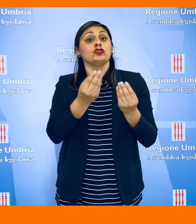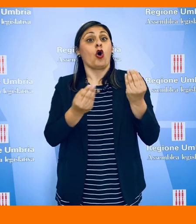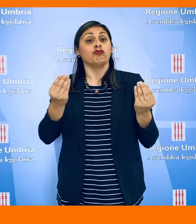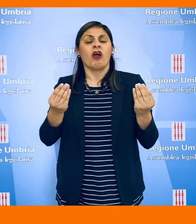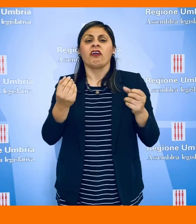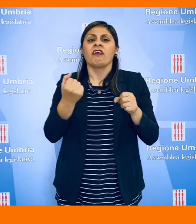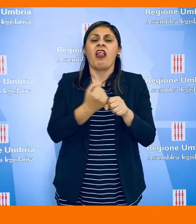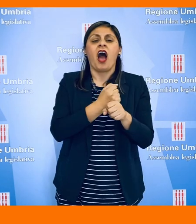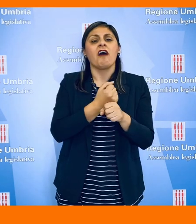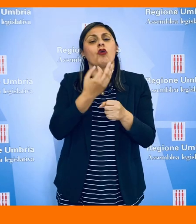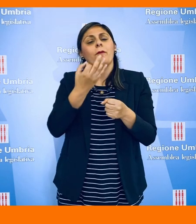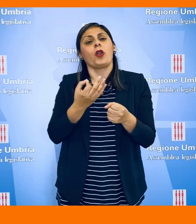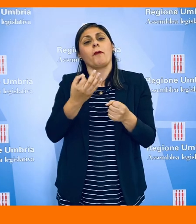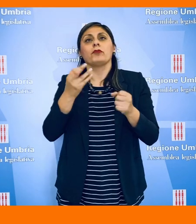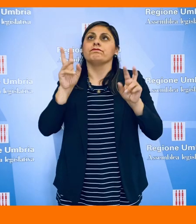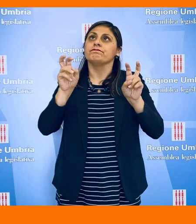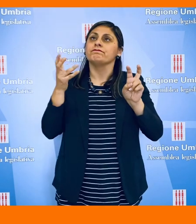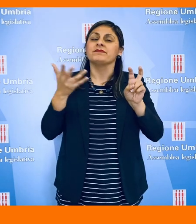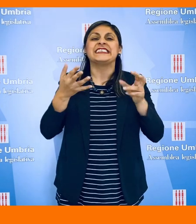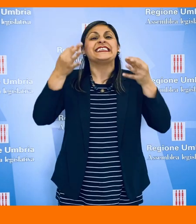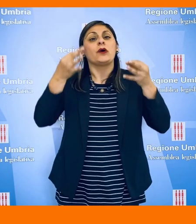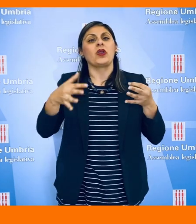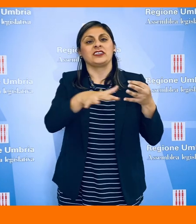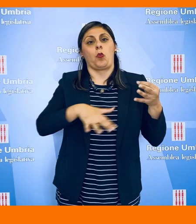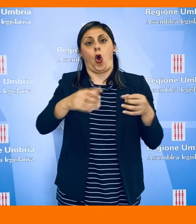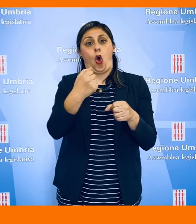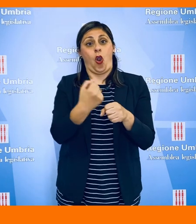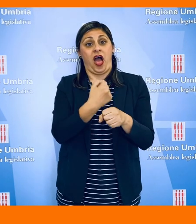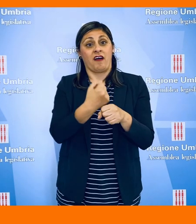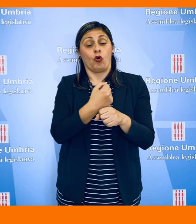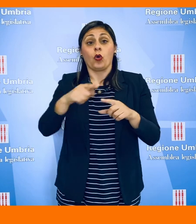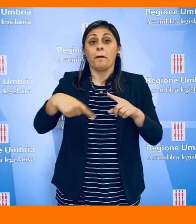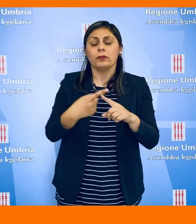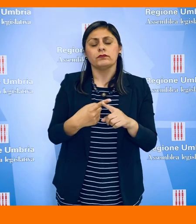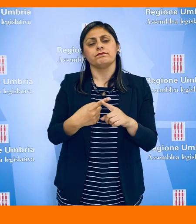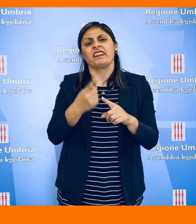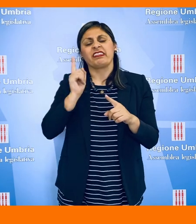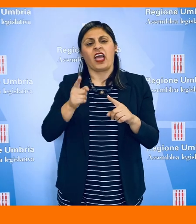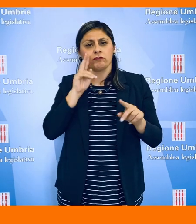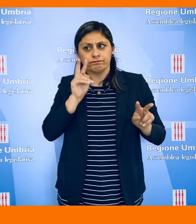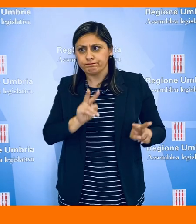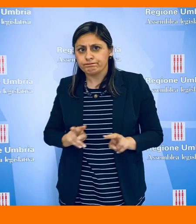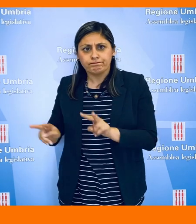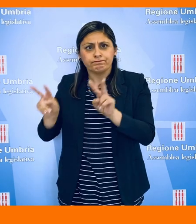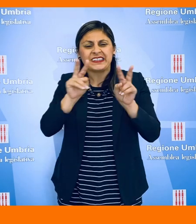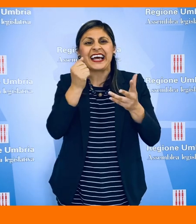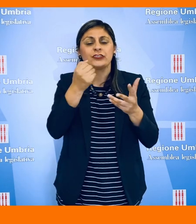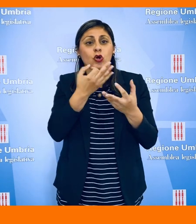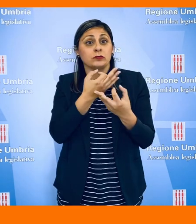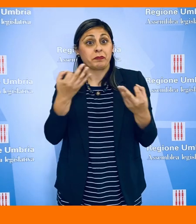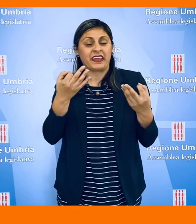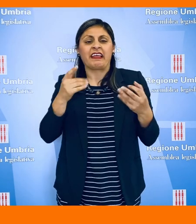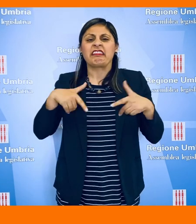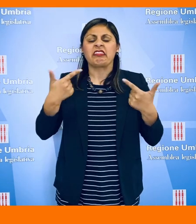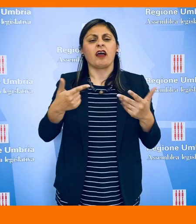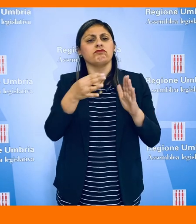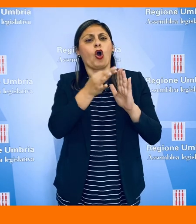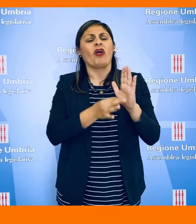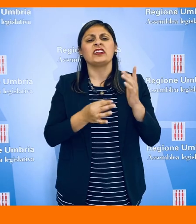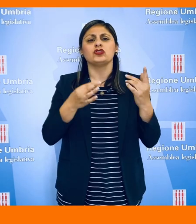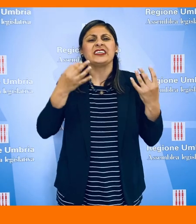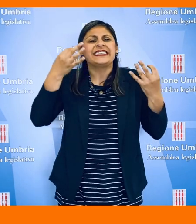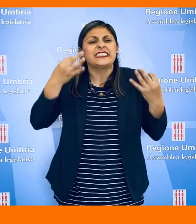nel campo della sicurezza nei luoghi di lavoro e la previsione di una ricognizione delle risorse per assicurare tutte le condizioni di